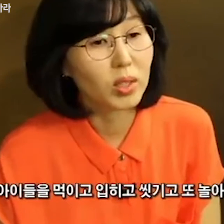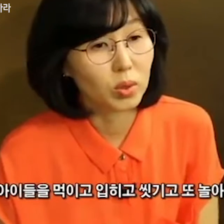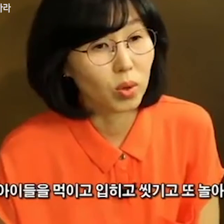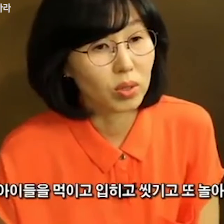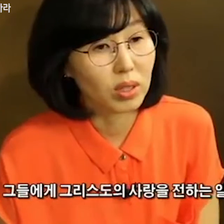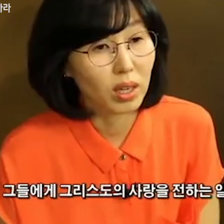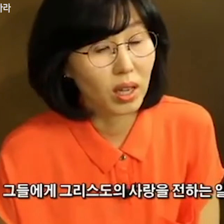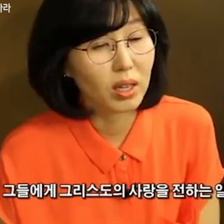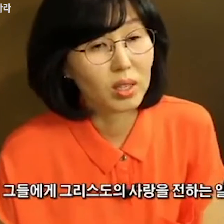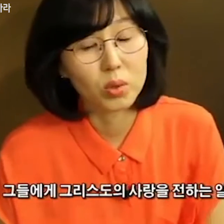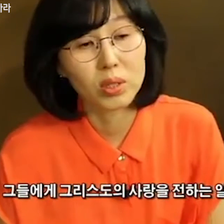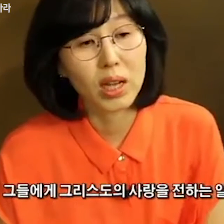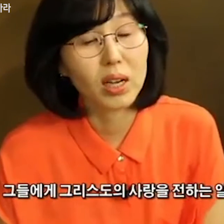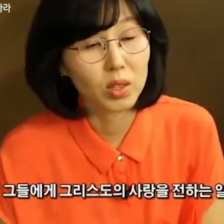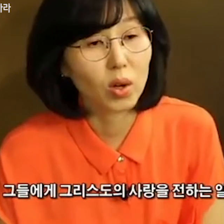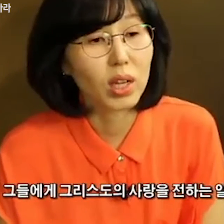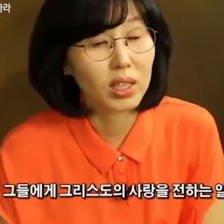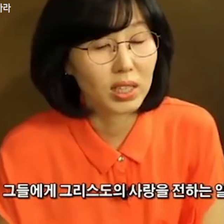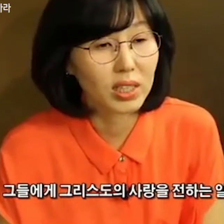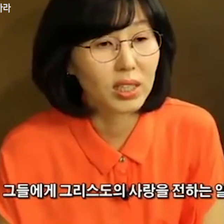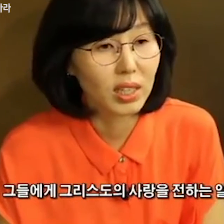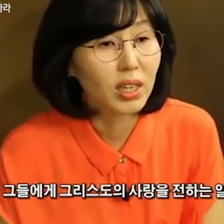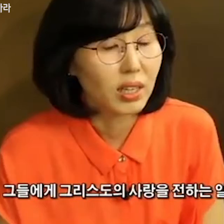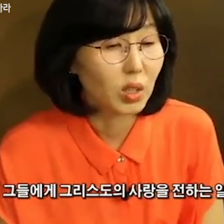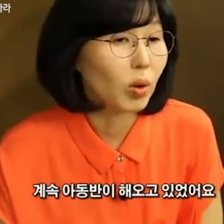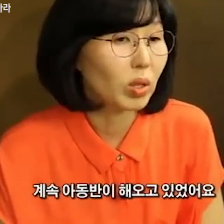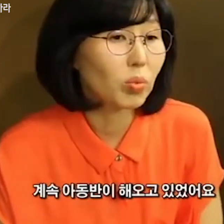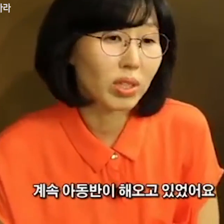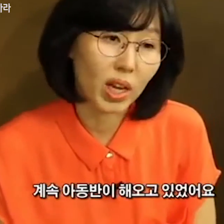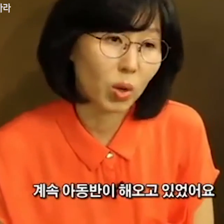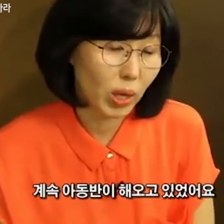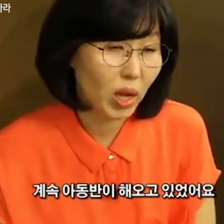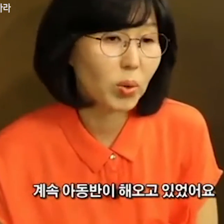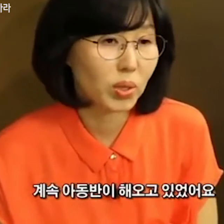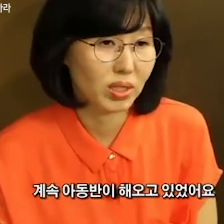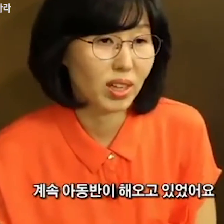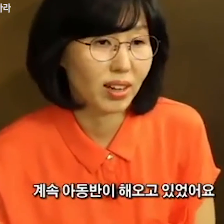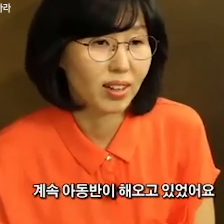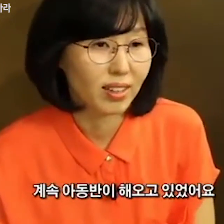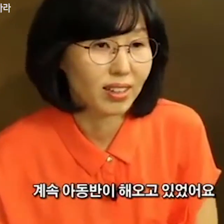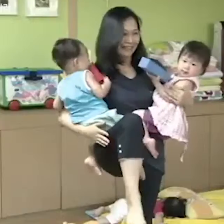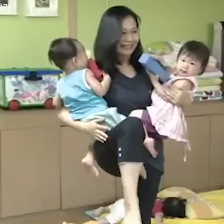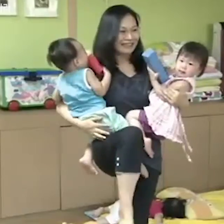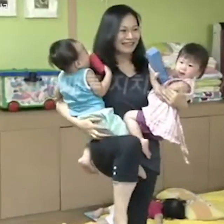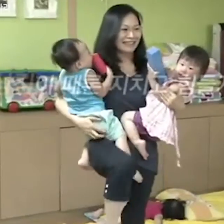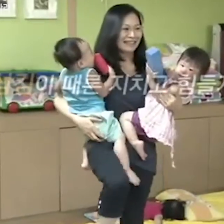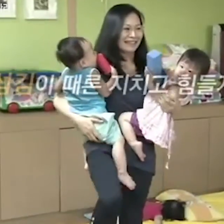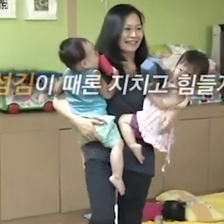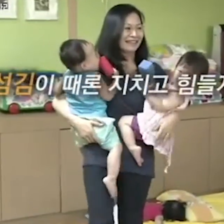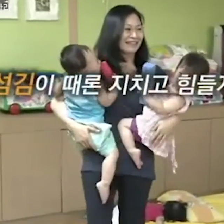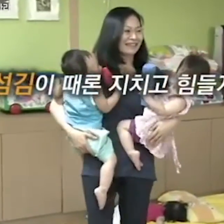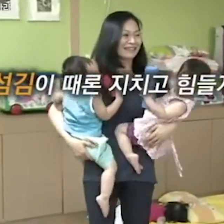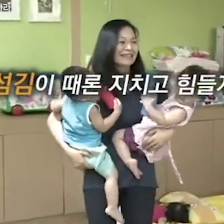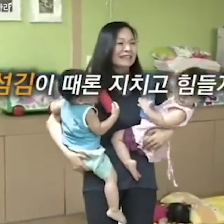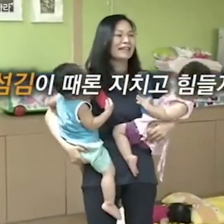놀아주고 그들에게 그리스도의 사랑을 전하는 일을 계속 아동반이 해오고 있어요.